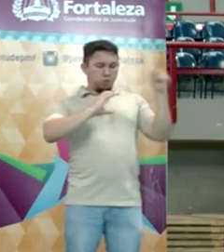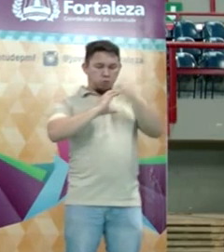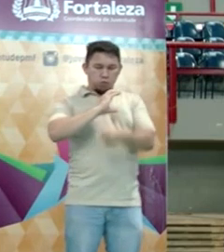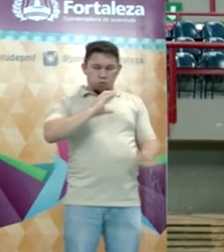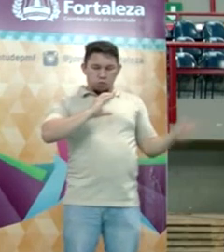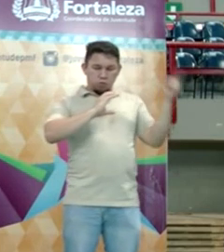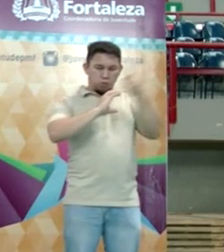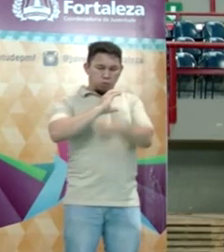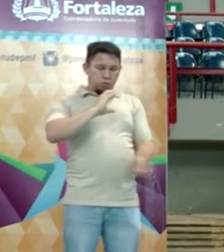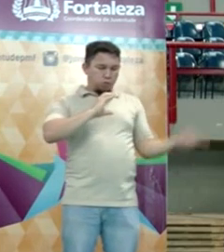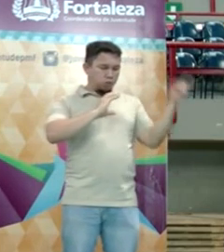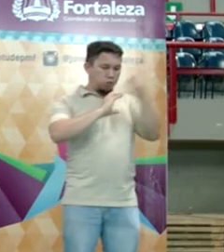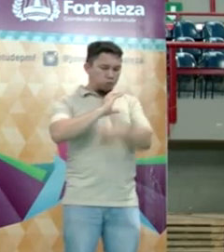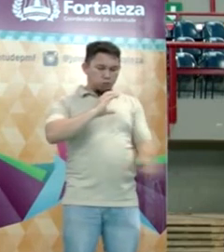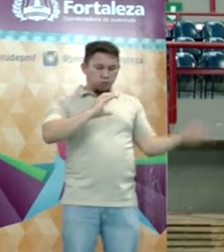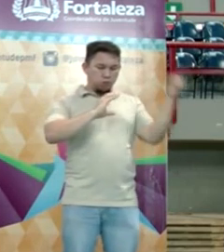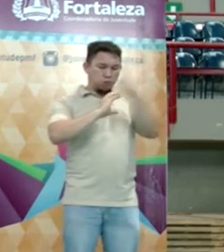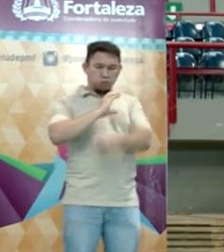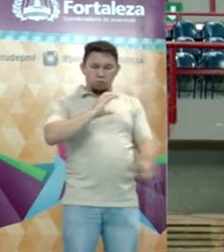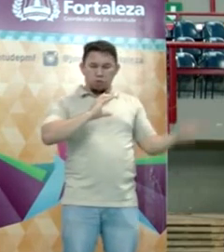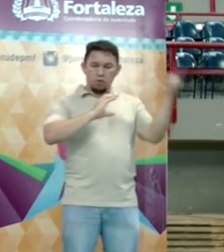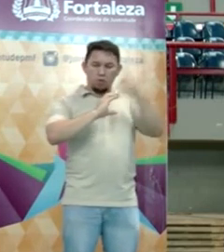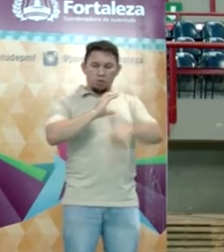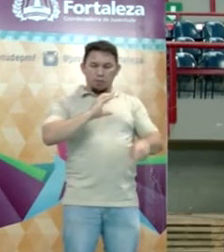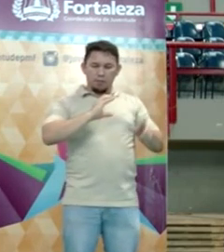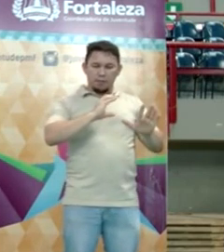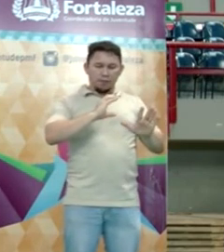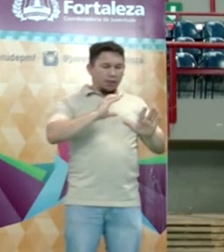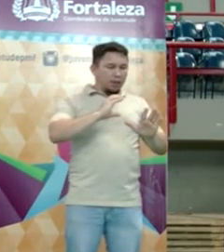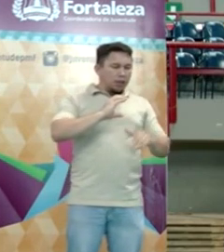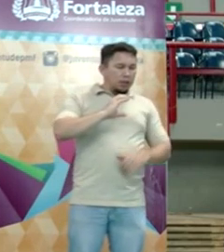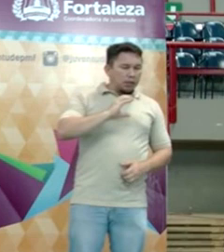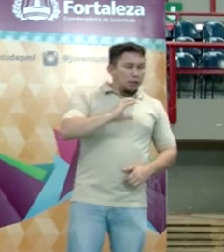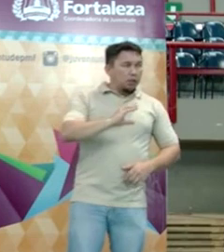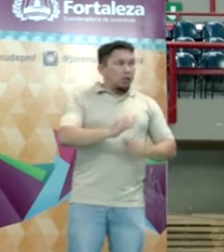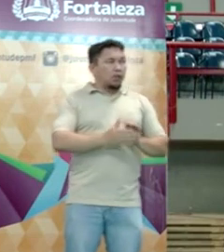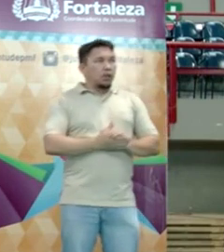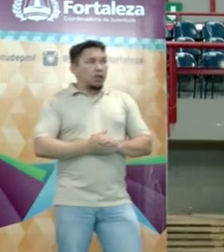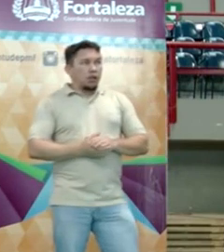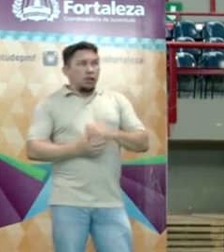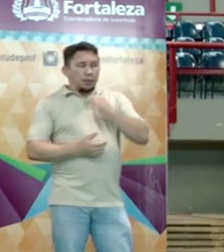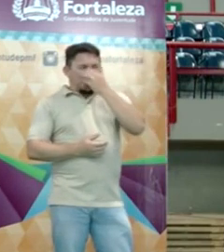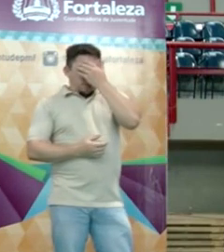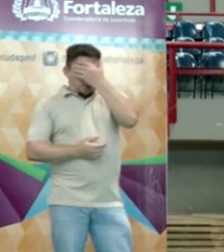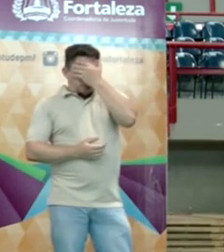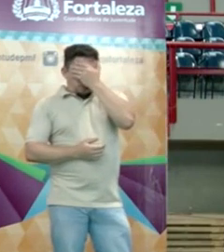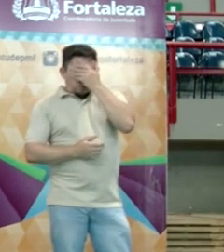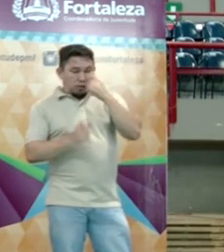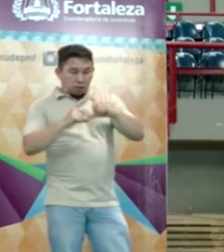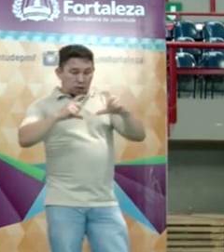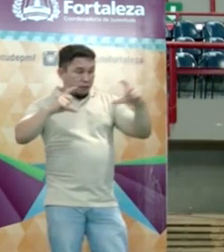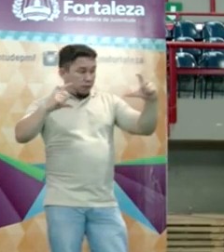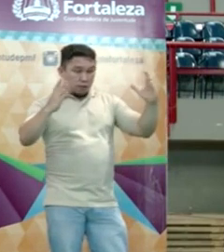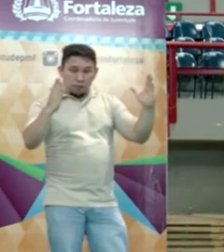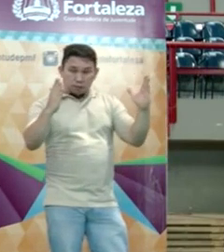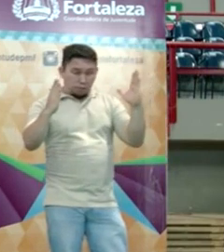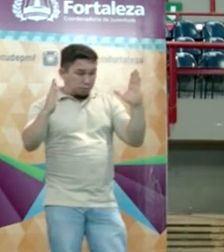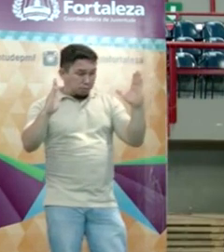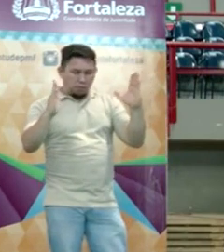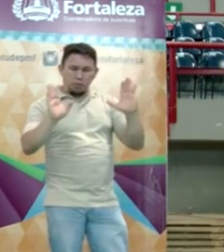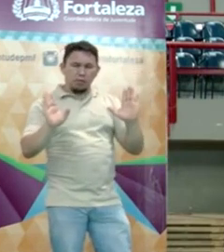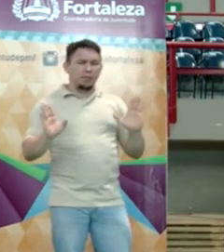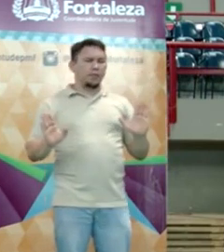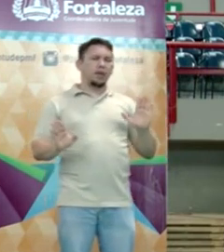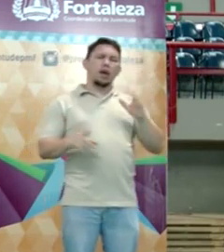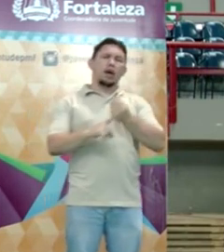é, aí tem essa fórmula. Aí o aluno fala-me, Nossa Senhora do Perpétuo Socorro, lá vem as fórmulas. A gente não vive